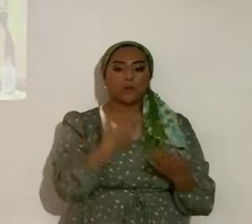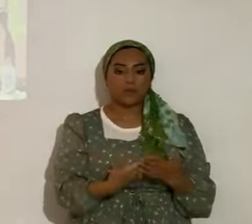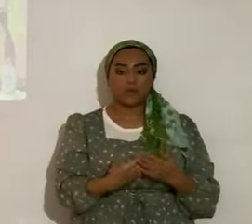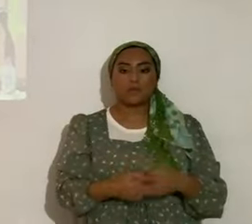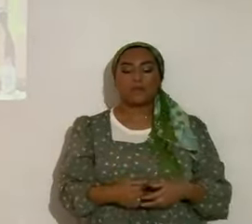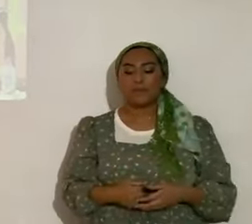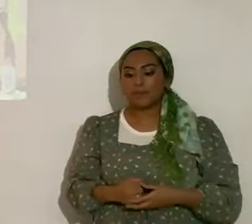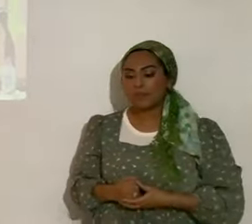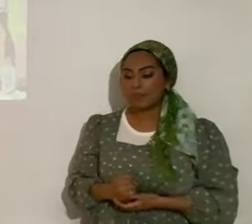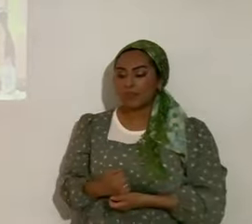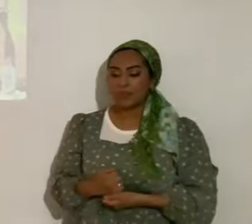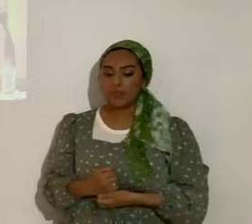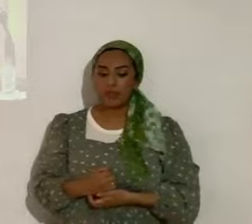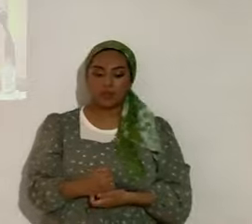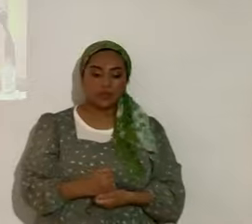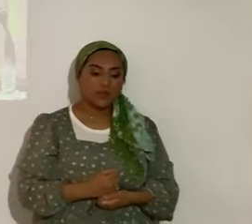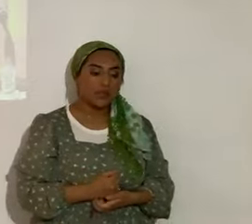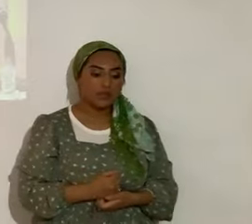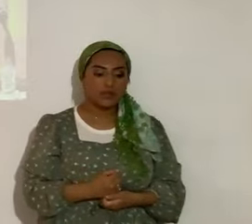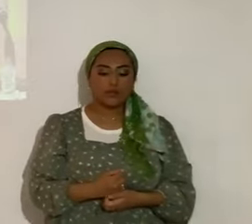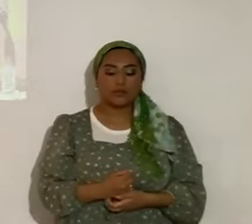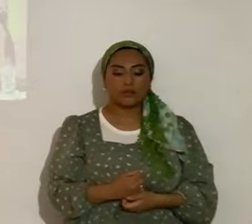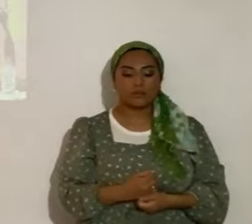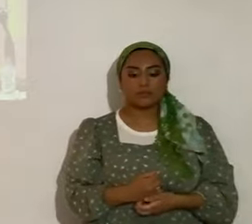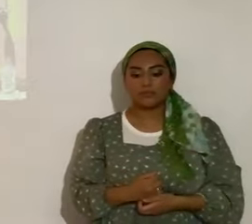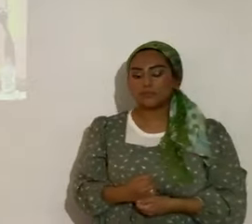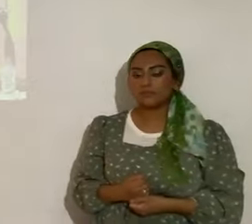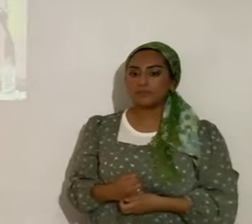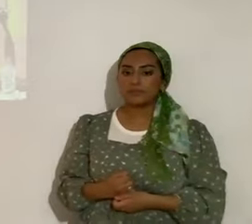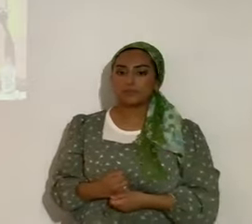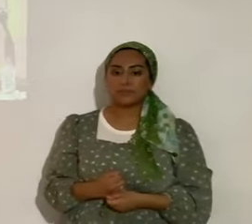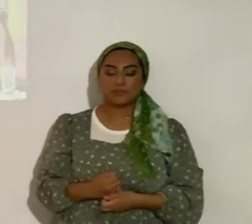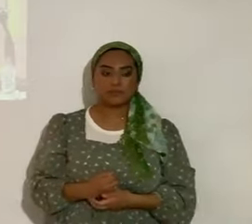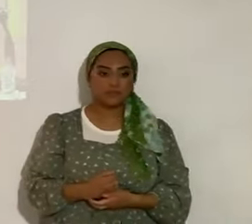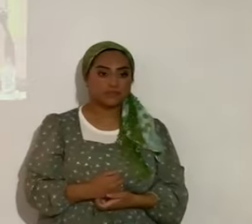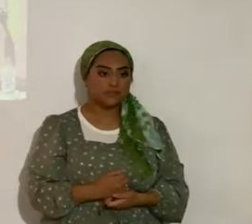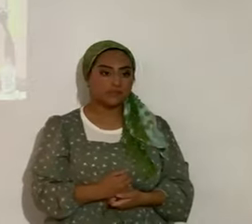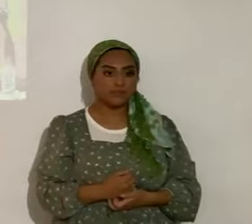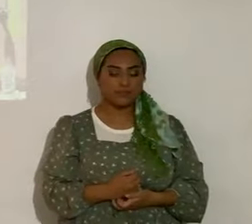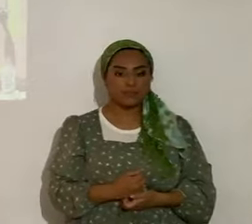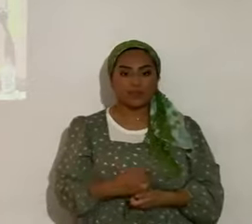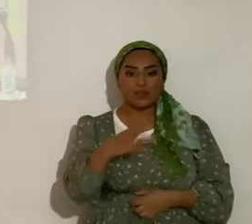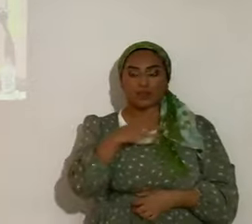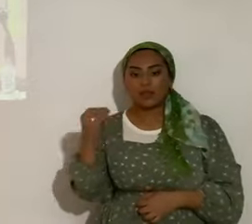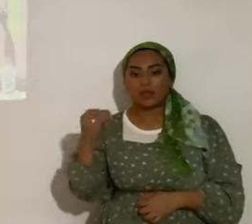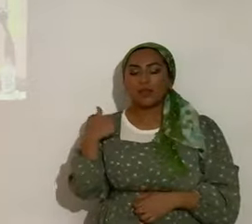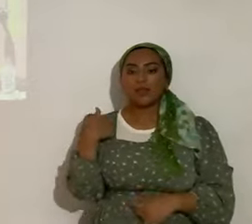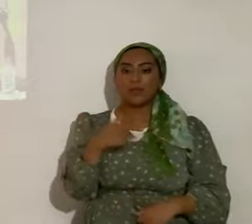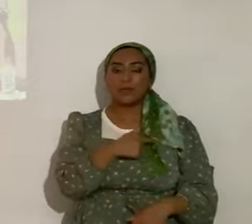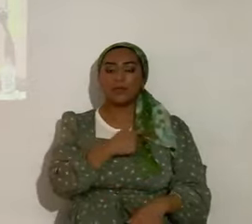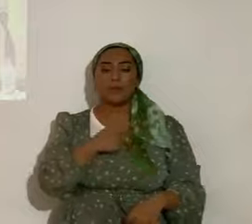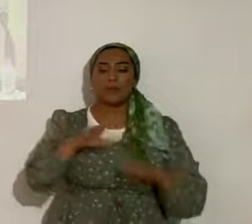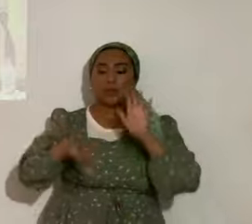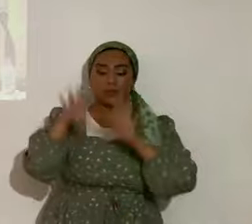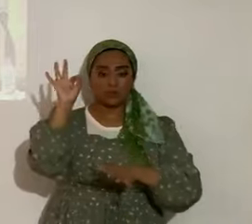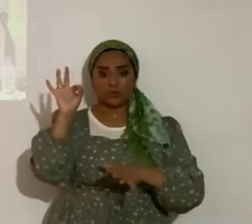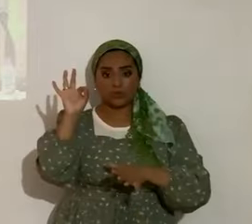Así hacemos su bendita voluntad y entonces nosotros